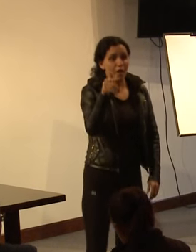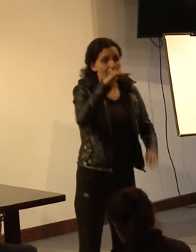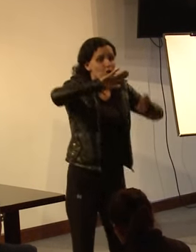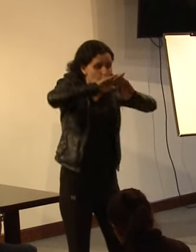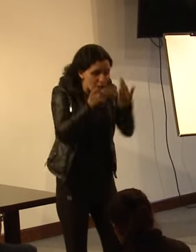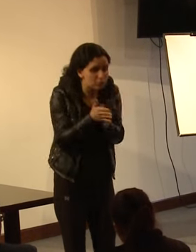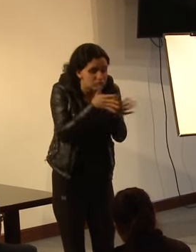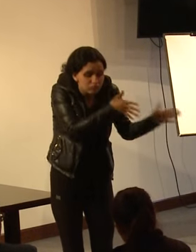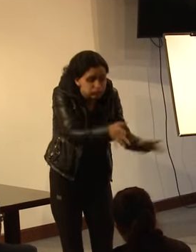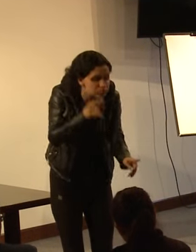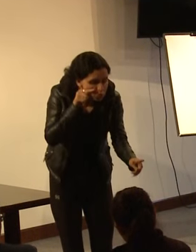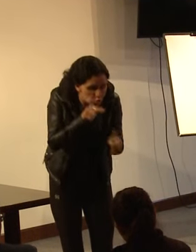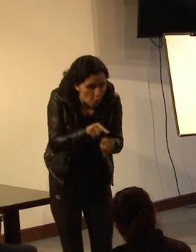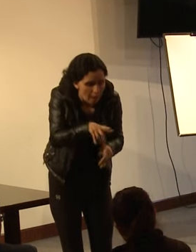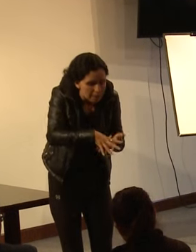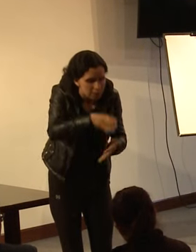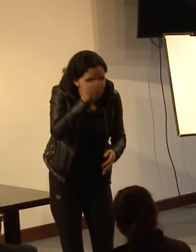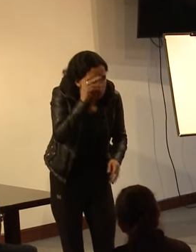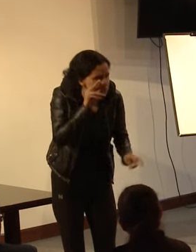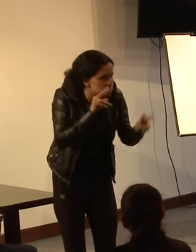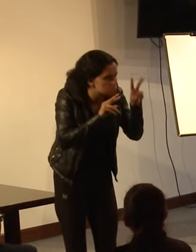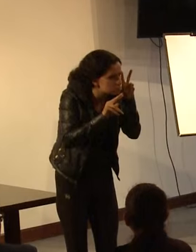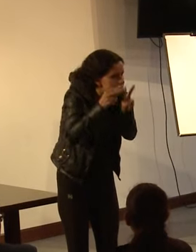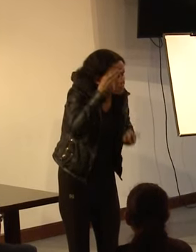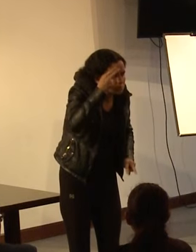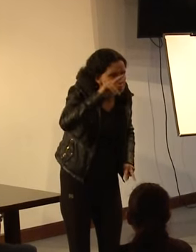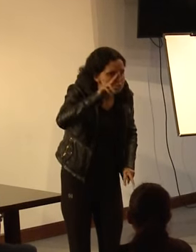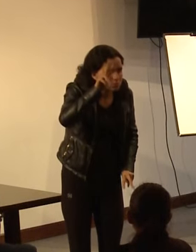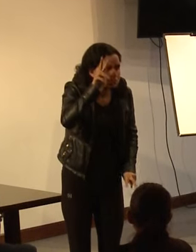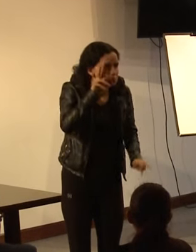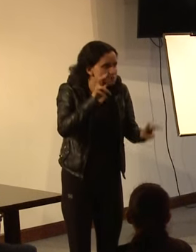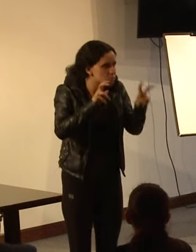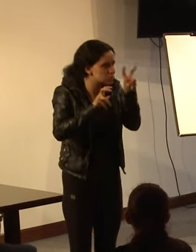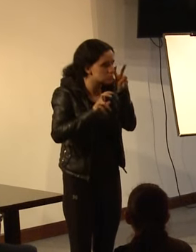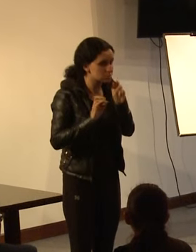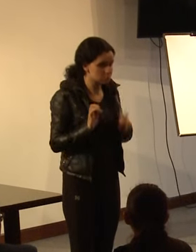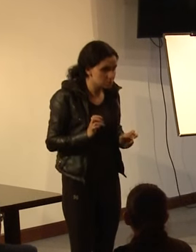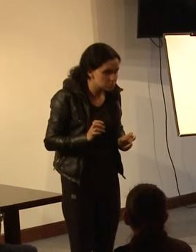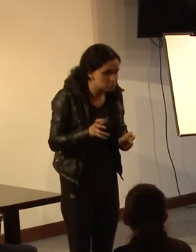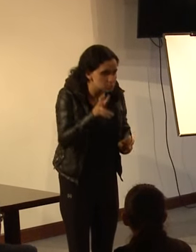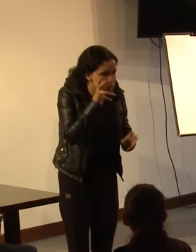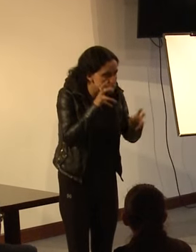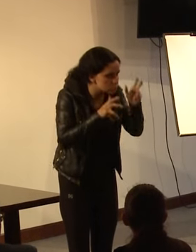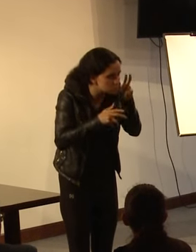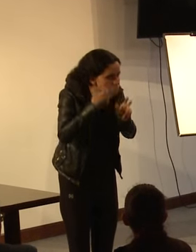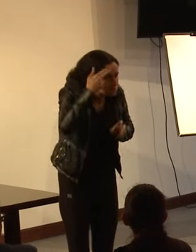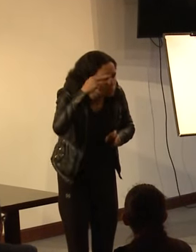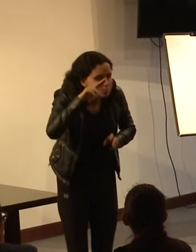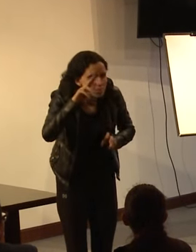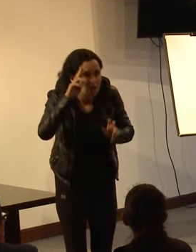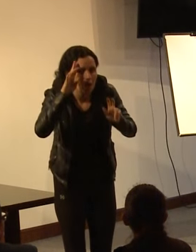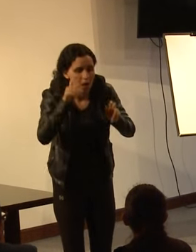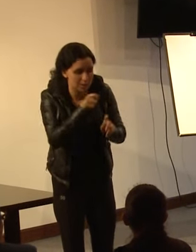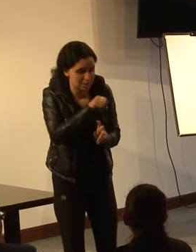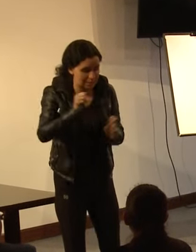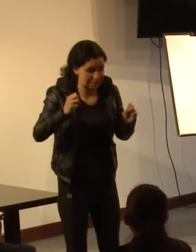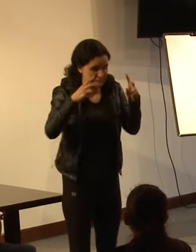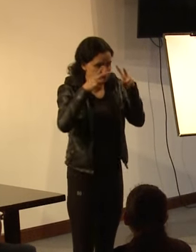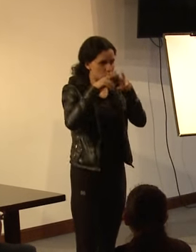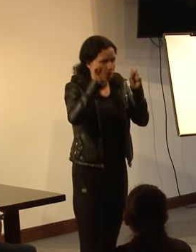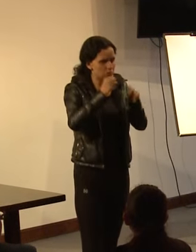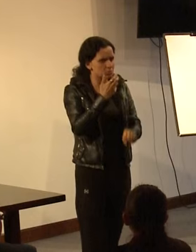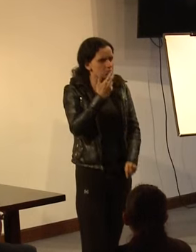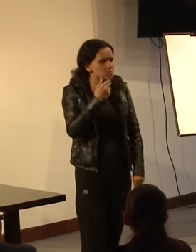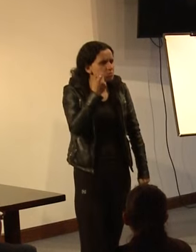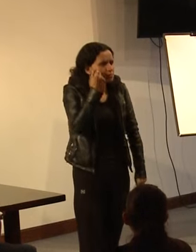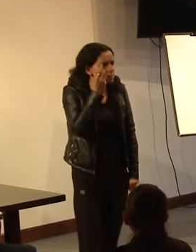de observación? Léase entonces observación, por ejemplo, como sensibilidad con o empatía hacia. Si yo logro generar seres empáticos que leen la...